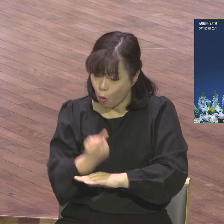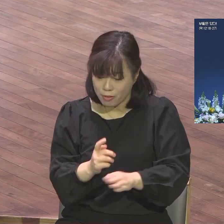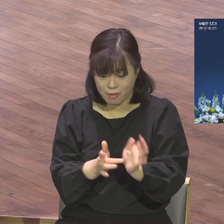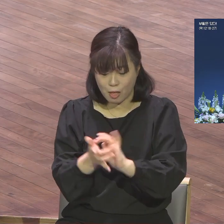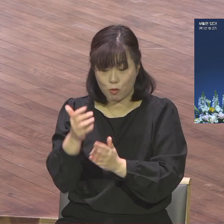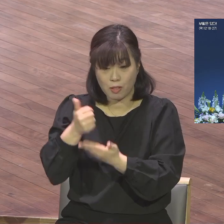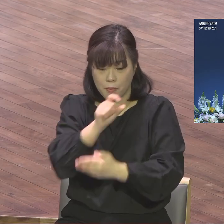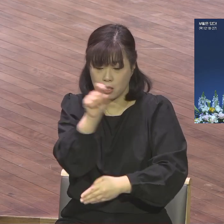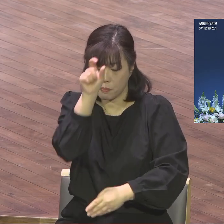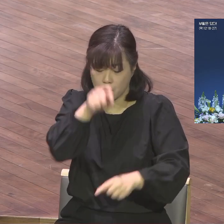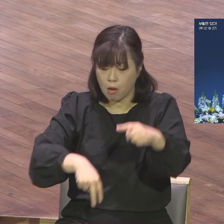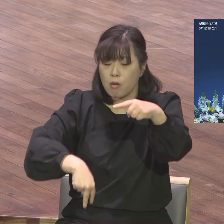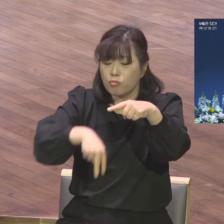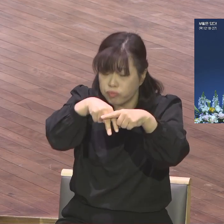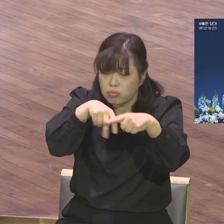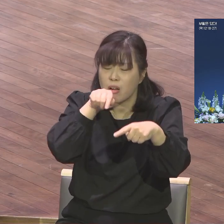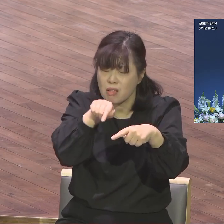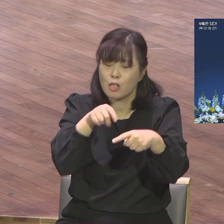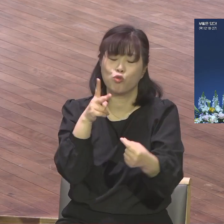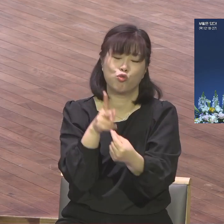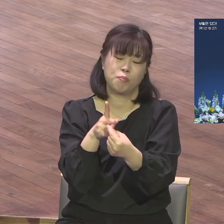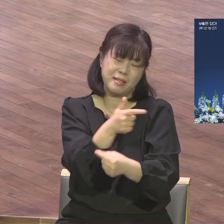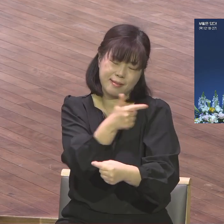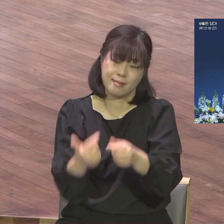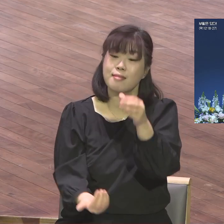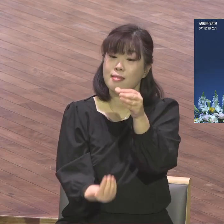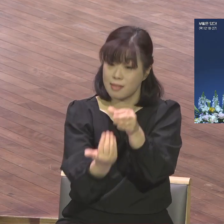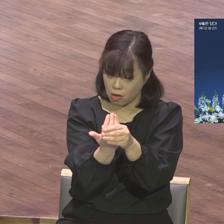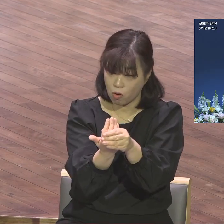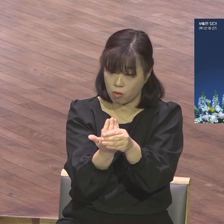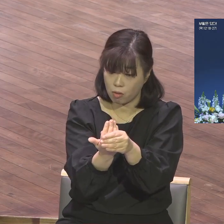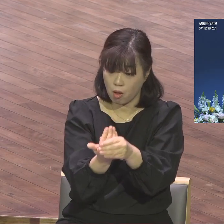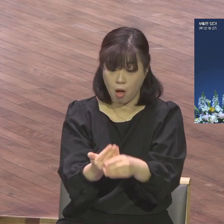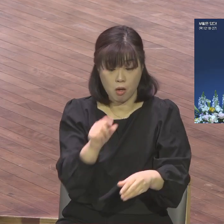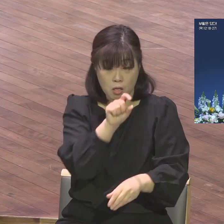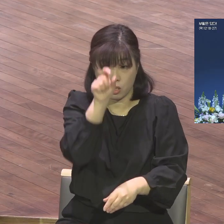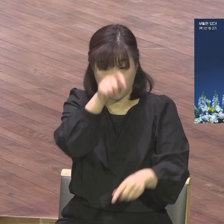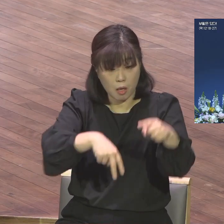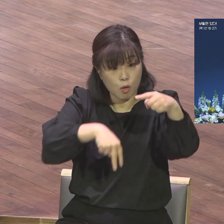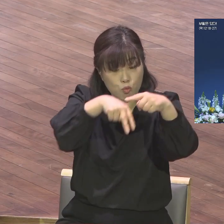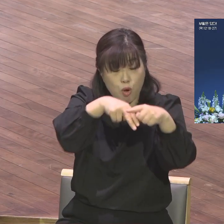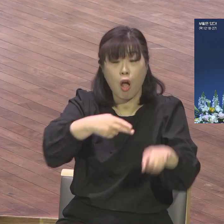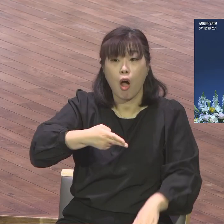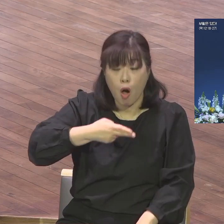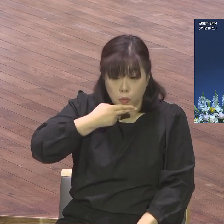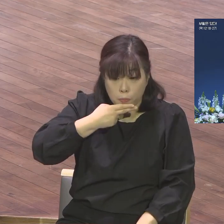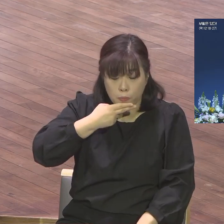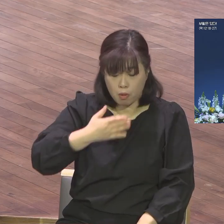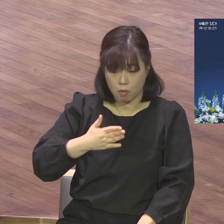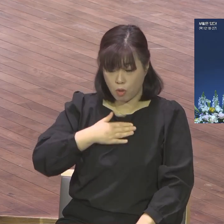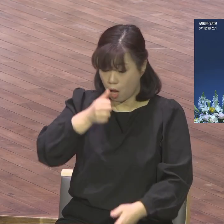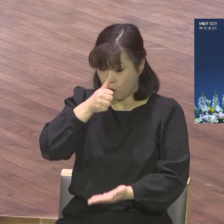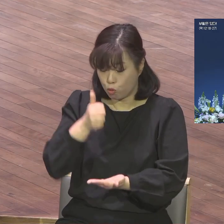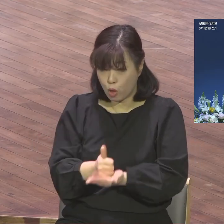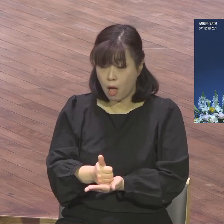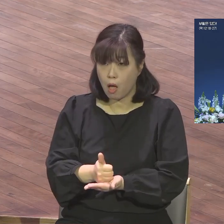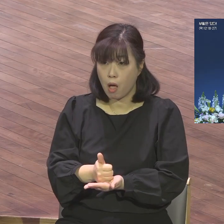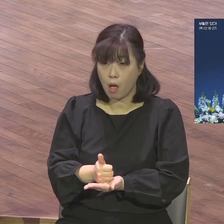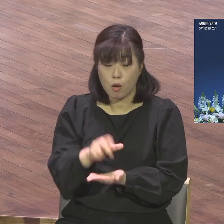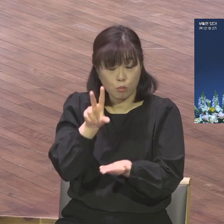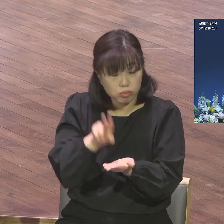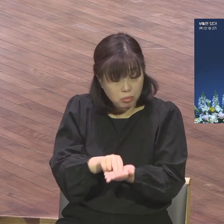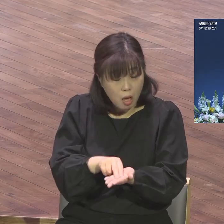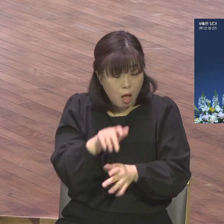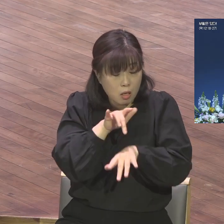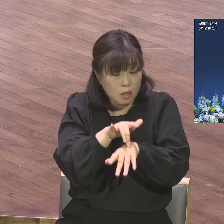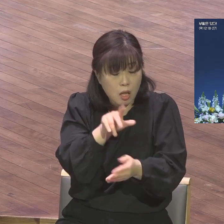제3용 받을 수가 없어요. 원죄, 자범죄, 우리가 짓는 과거, 현재, 미래, 지을 죄, 짓고 있는 죄 용서받을 길이 없어요. 예수